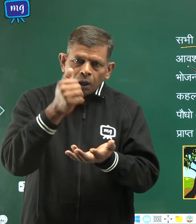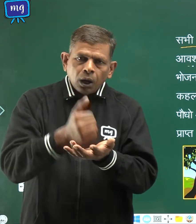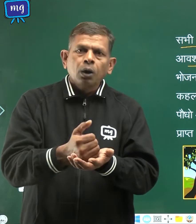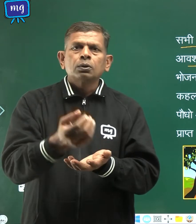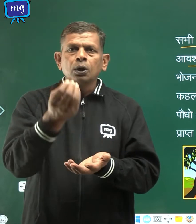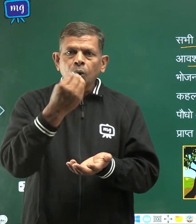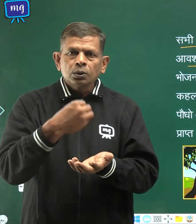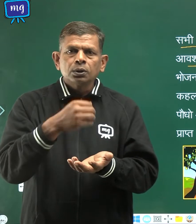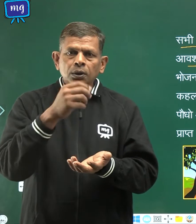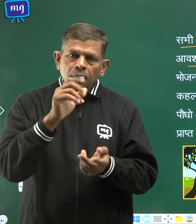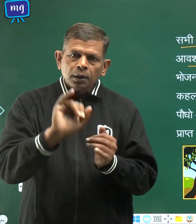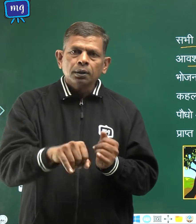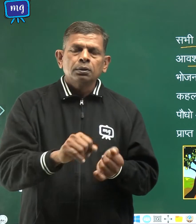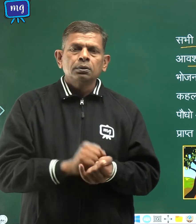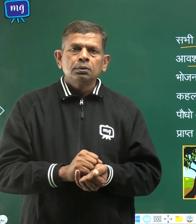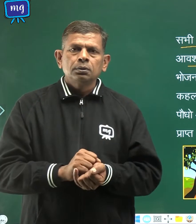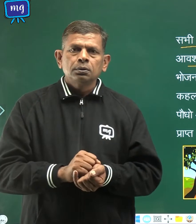आवश्यकता होती है।